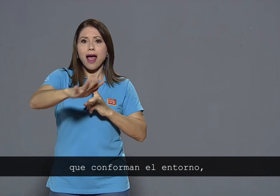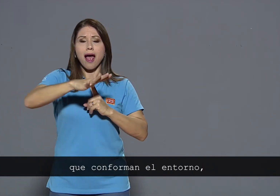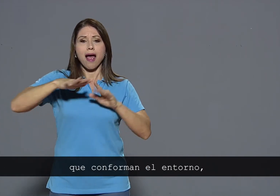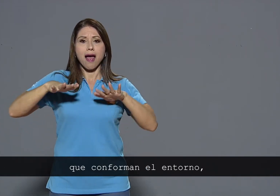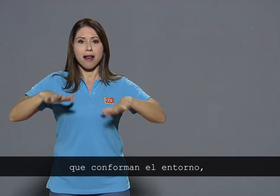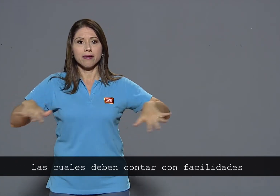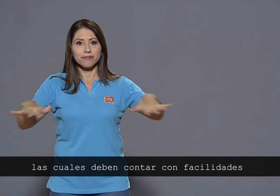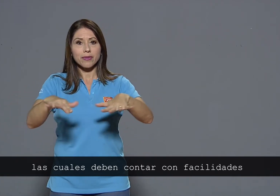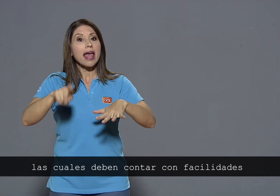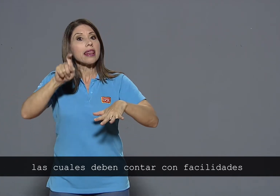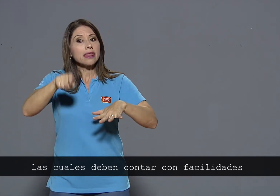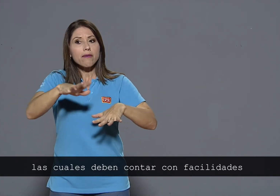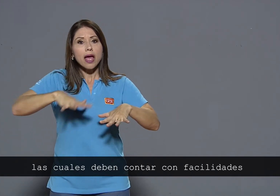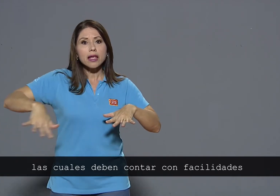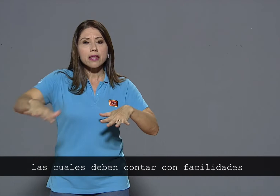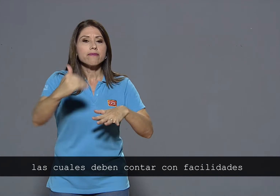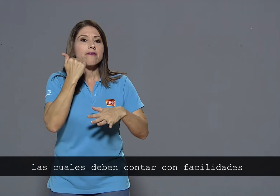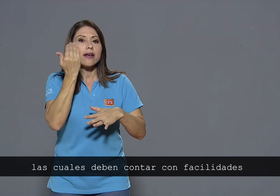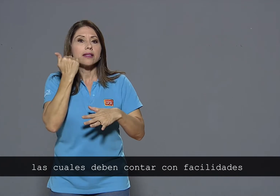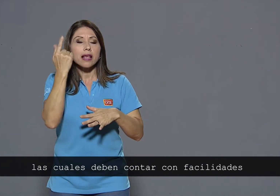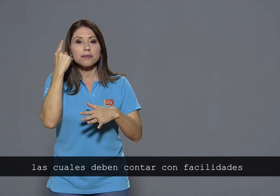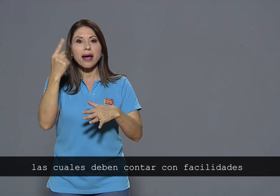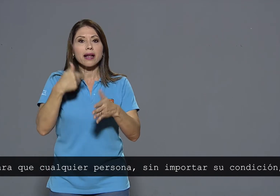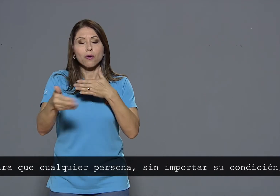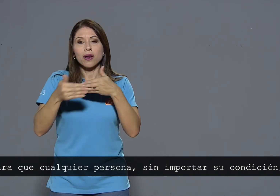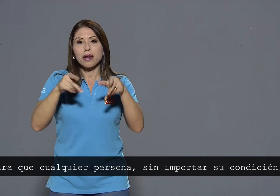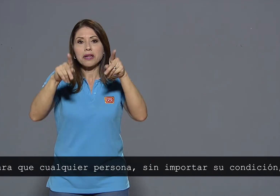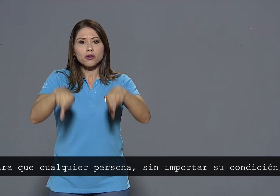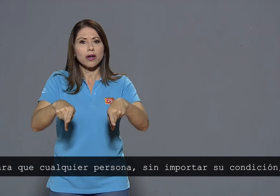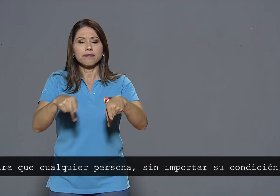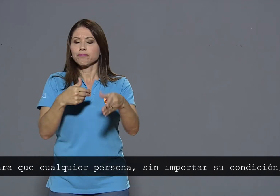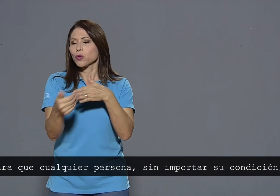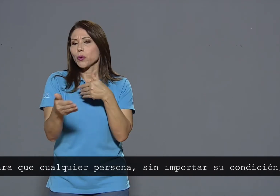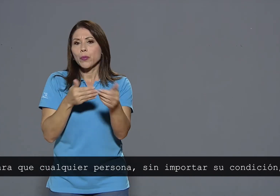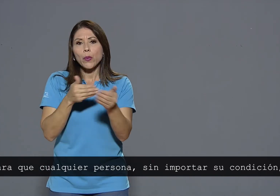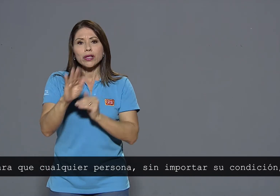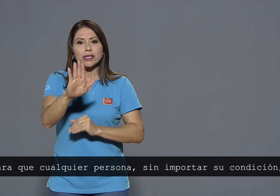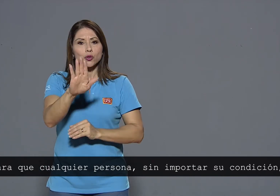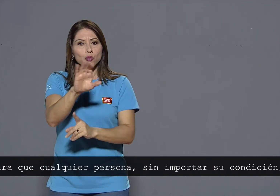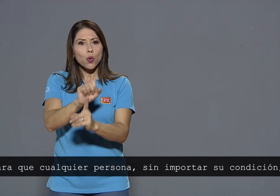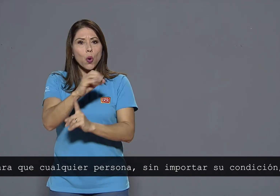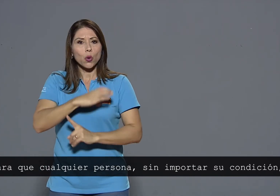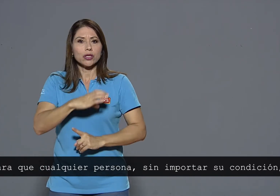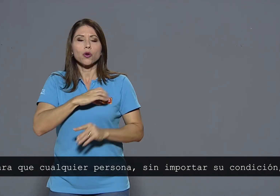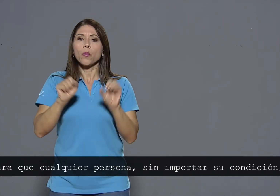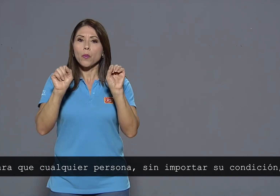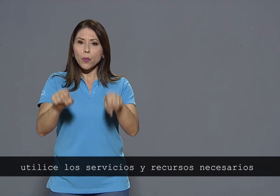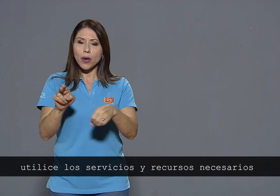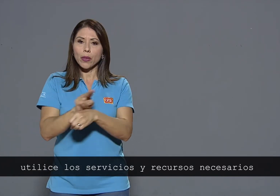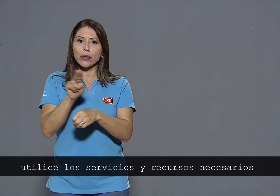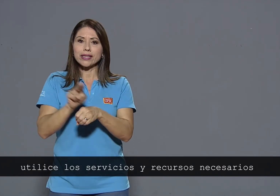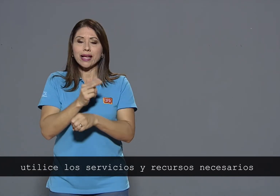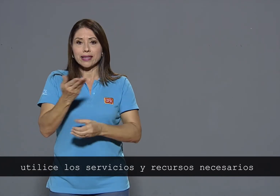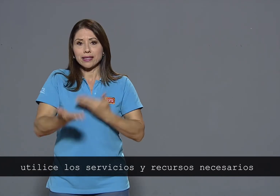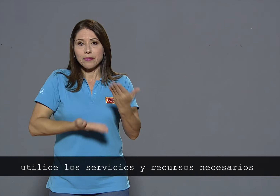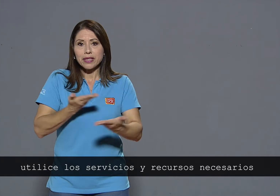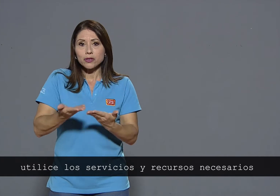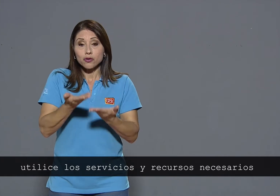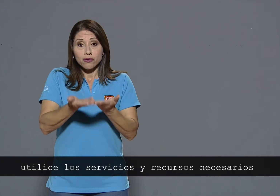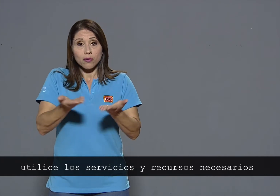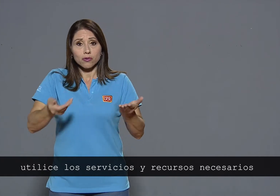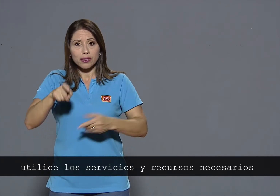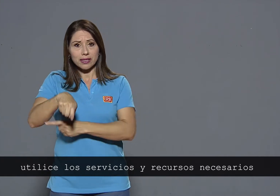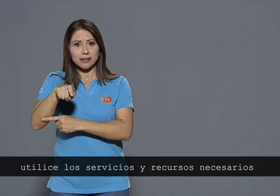el entorno, las cuales deben contar con facilidades para que cualquier persona, sin importar su condición, utilice los